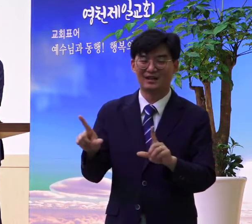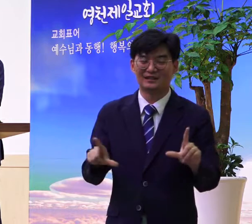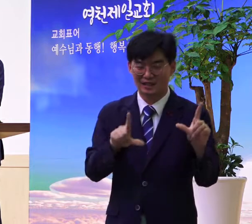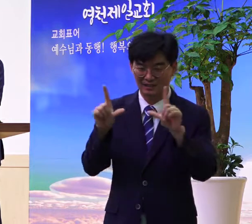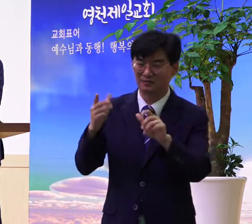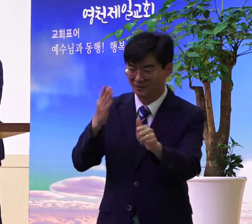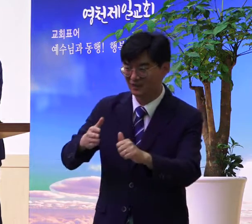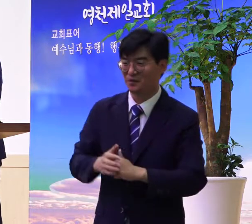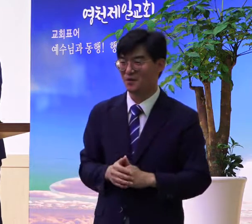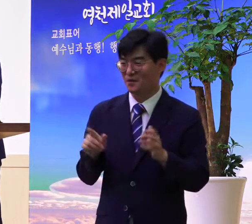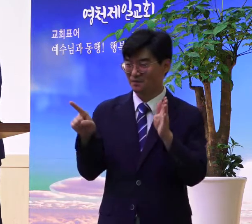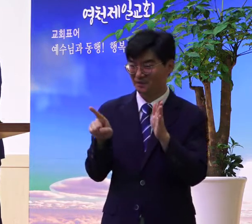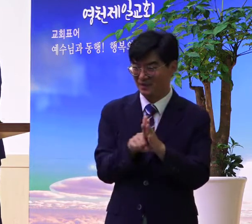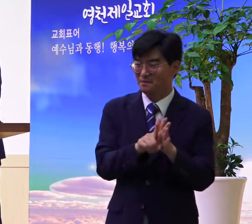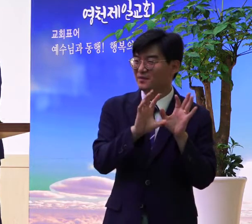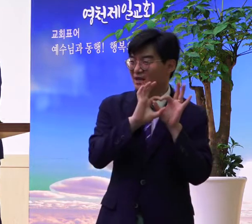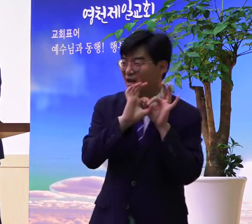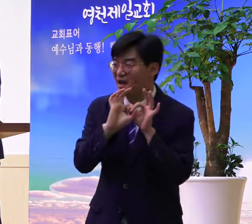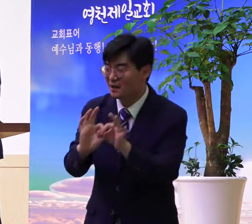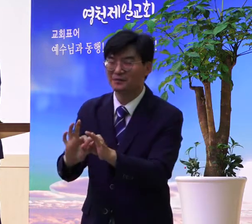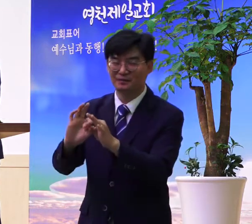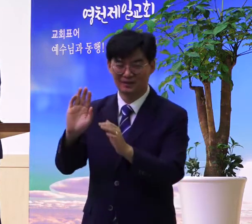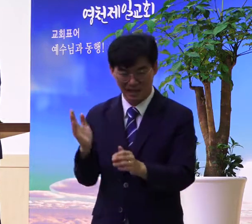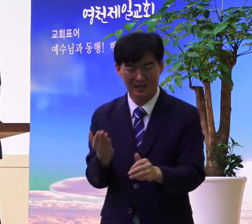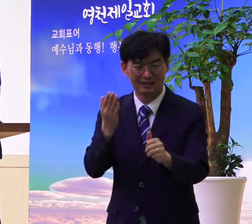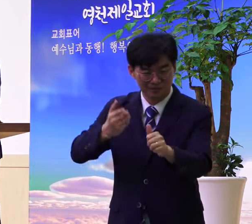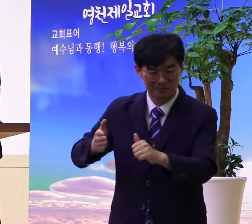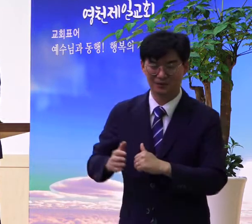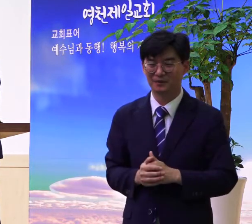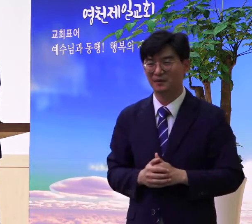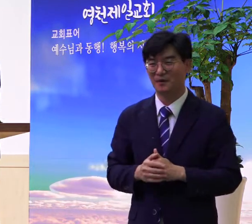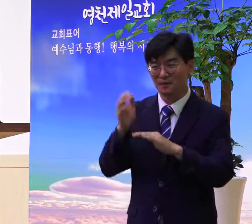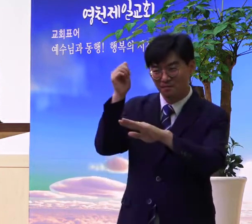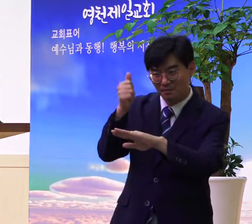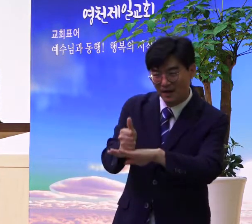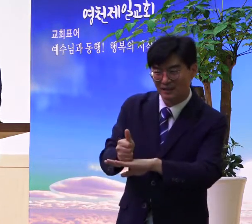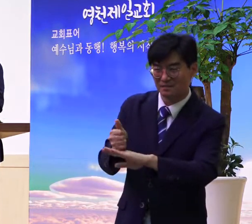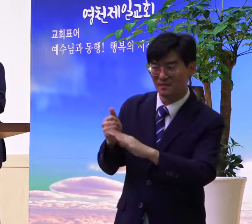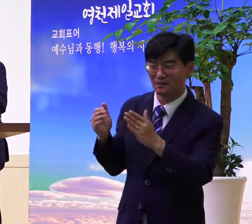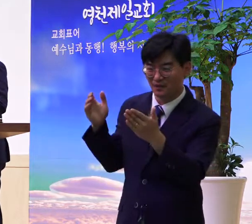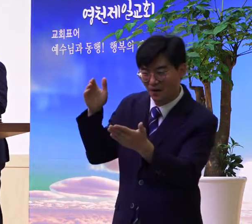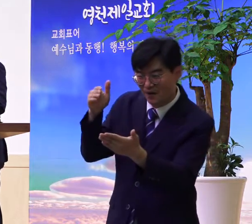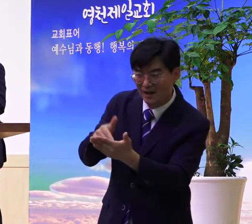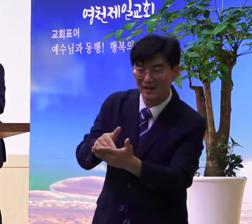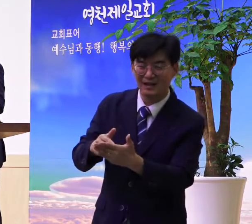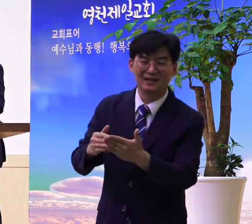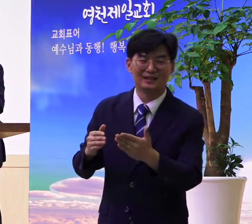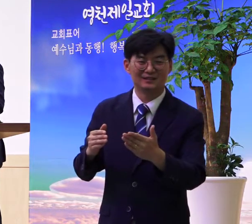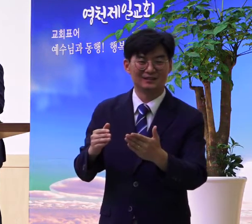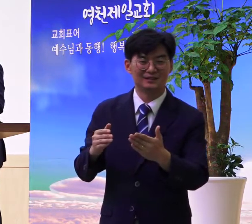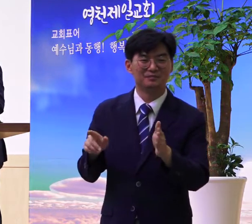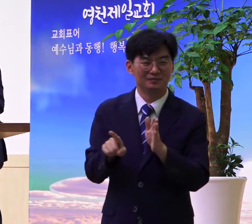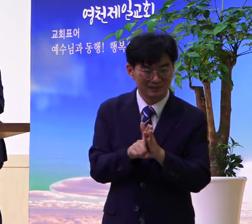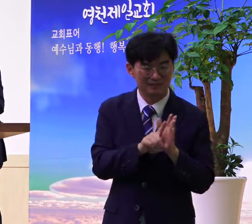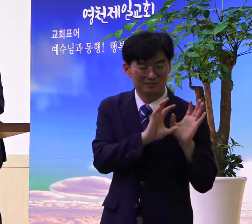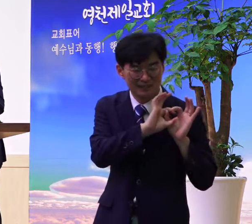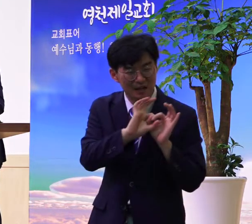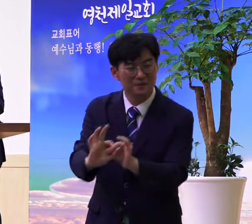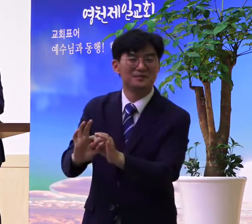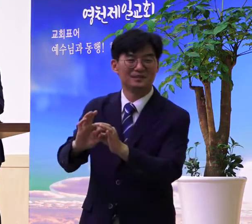바랍니다. 그렇게 할 때 여러분의 신앙의 최종 종착지까지 바르게 걸어갈 수 있을 것입니다.